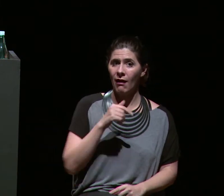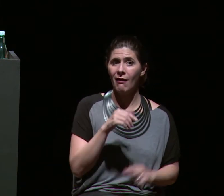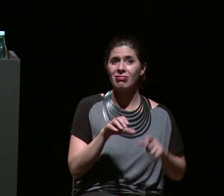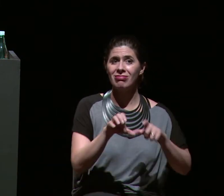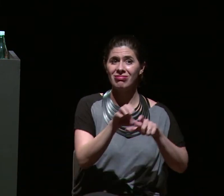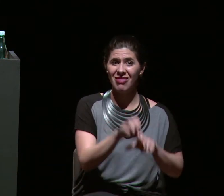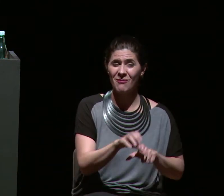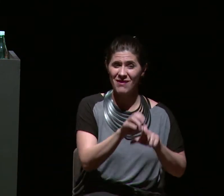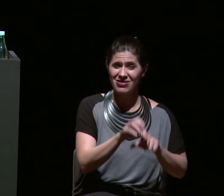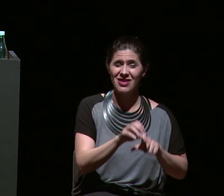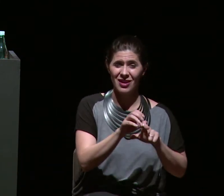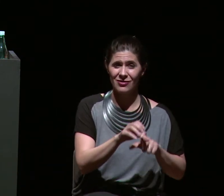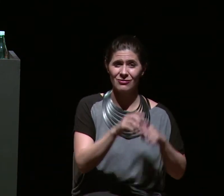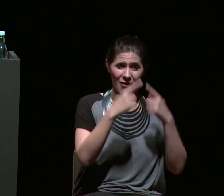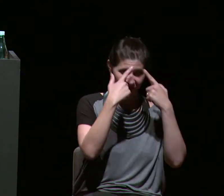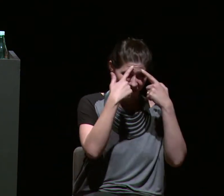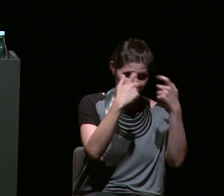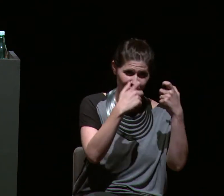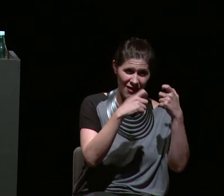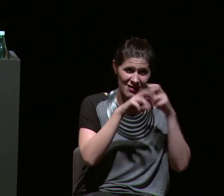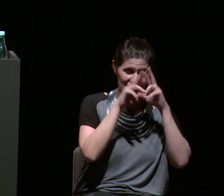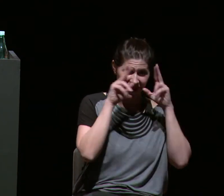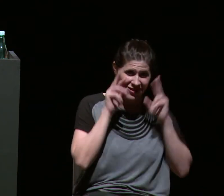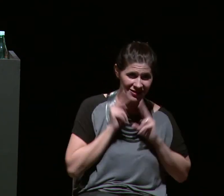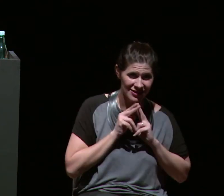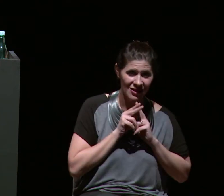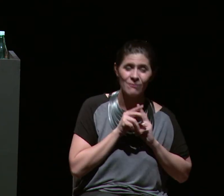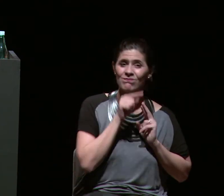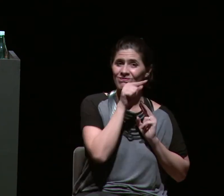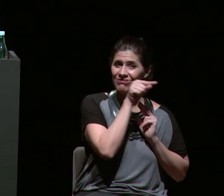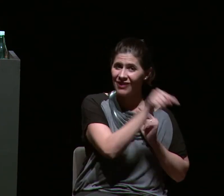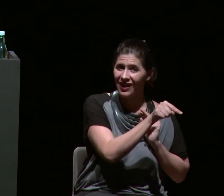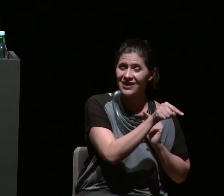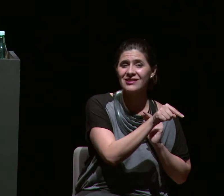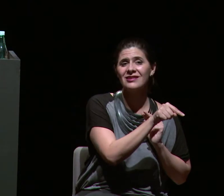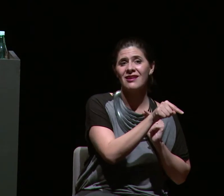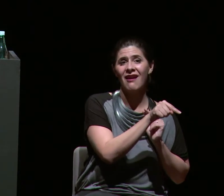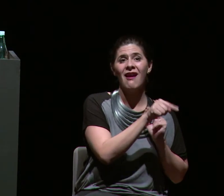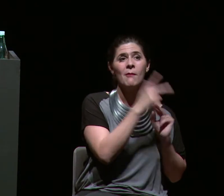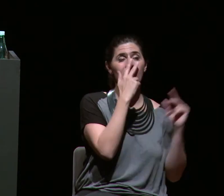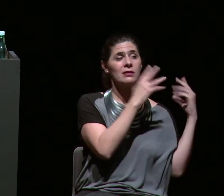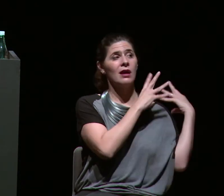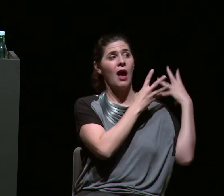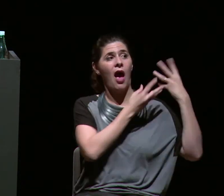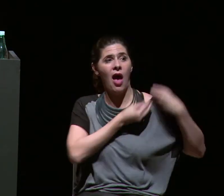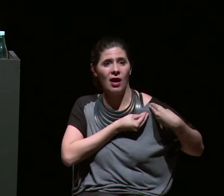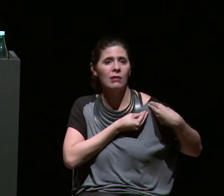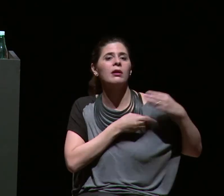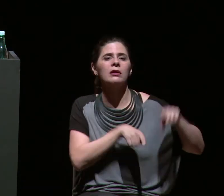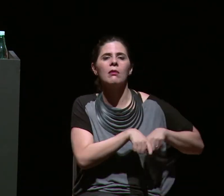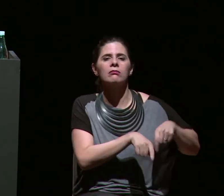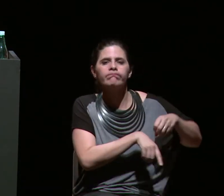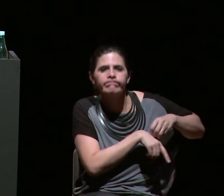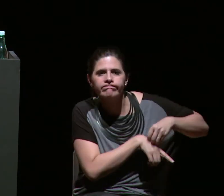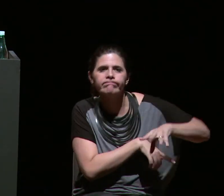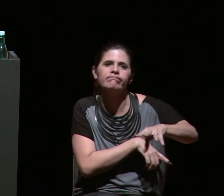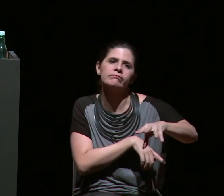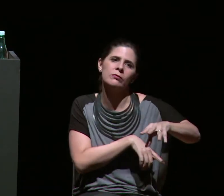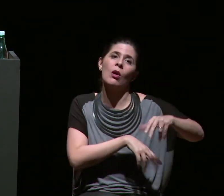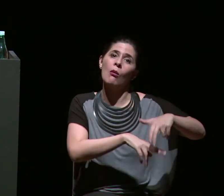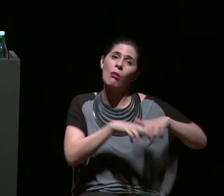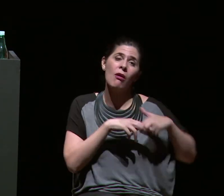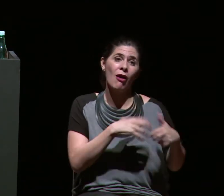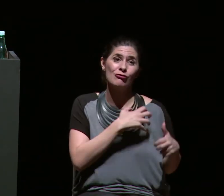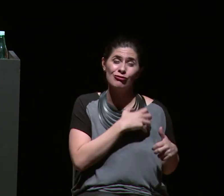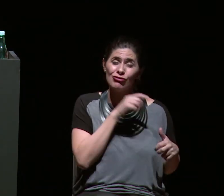não somente herda, mas, sobretudo, aciona essa violência por meio da atualização de uma arquitetura jurídica,